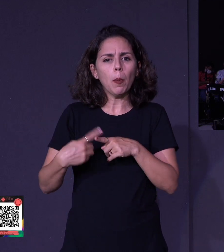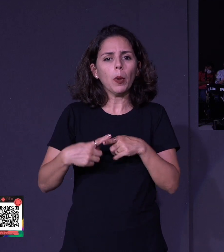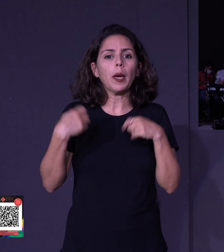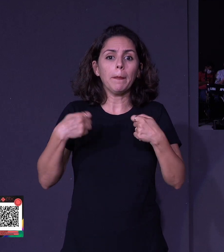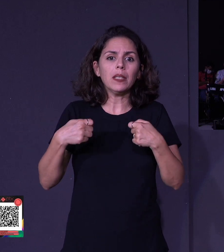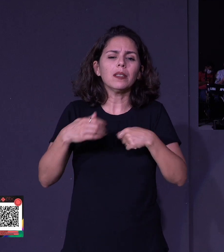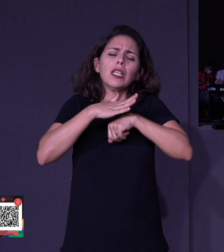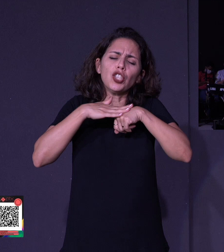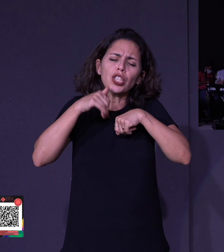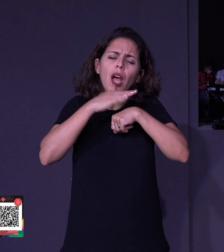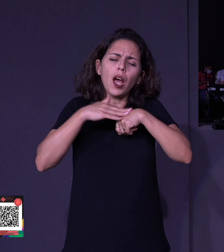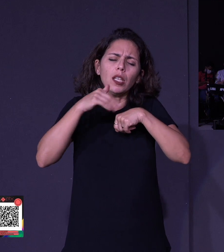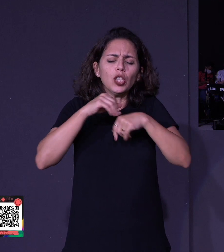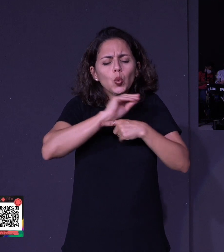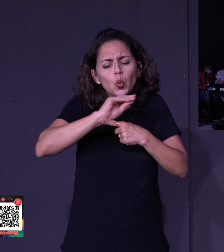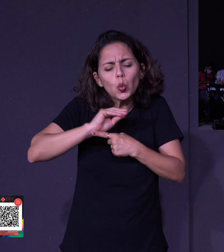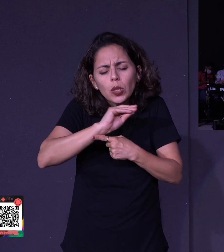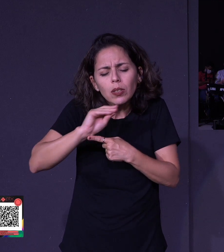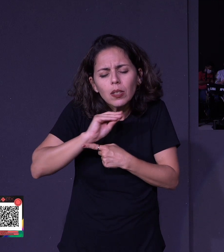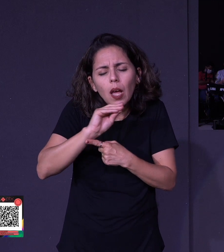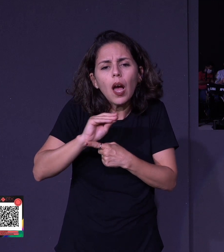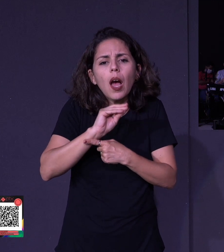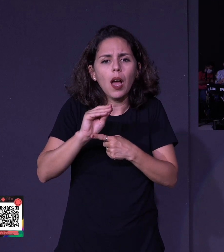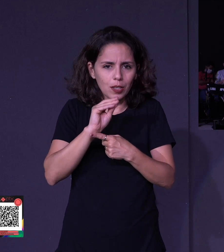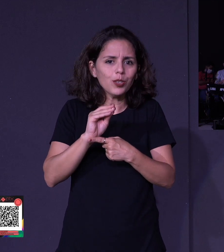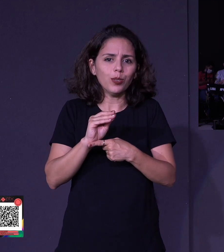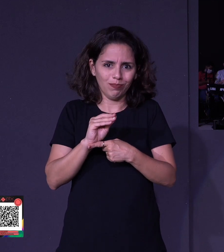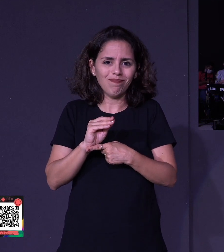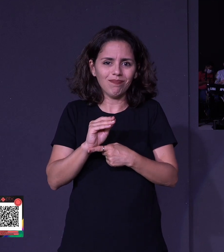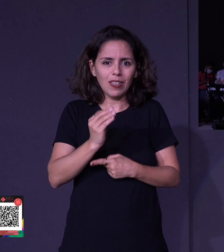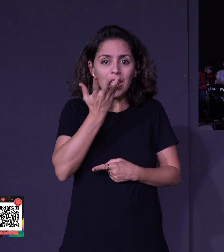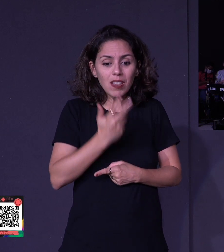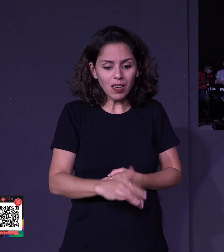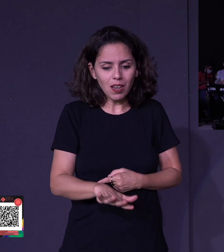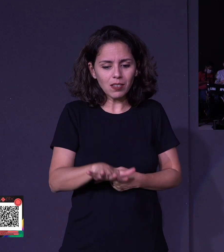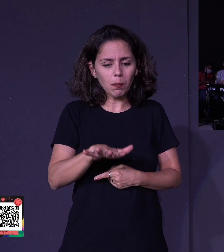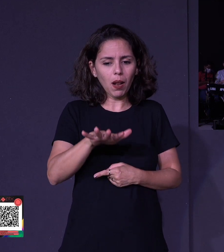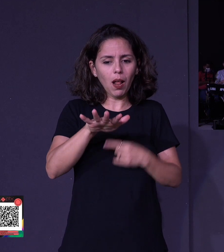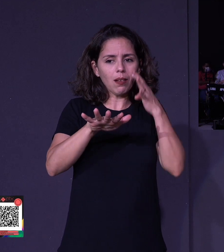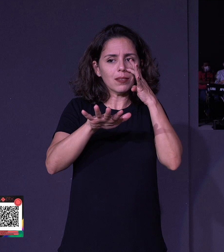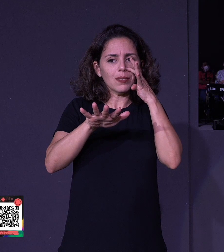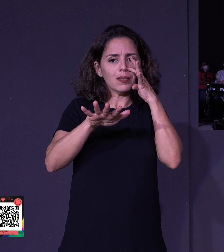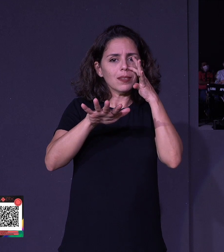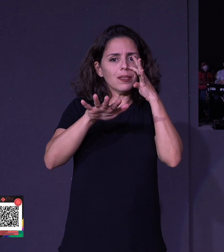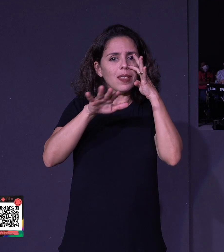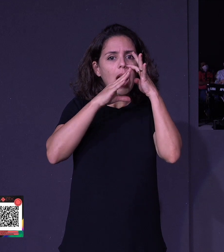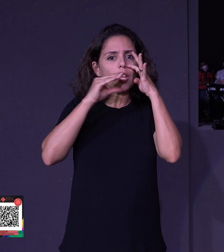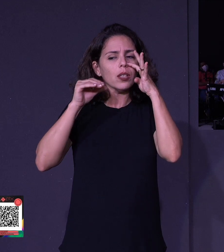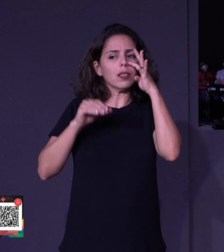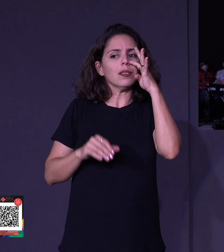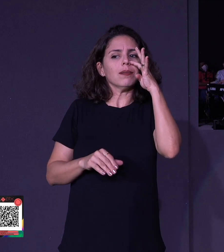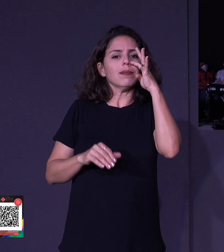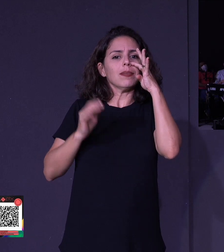na adolescência, para que não saiam pelo mundo sendo manipulados por ensinos deturpados de uma sociedade decadente.